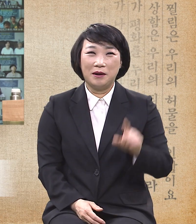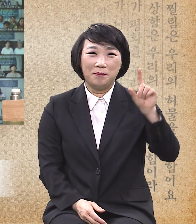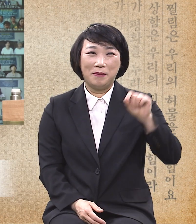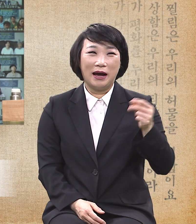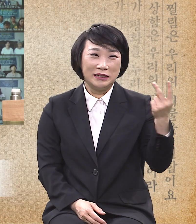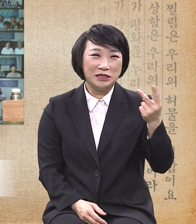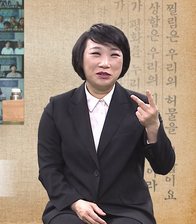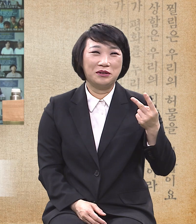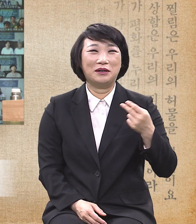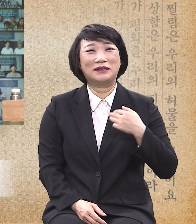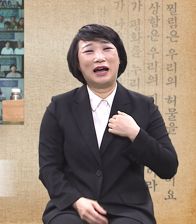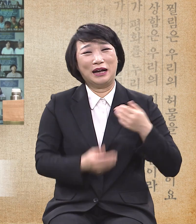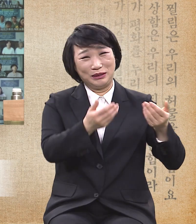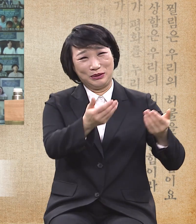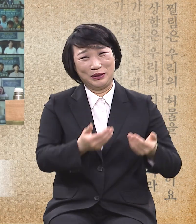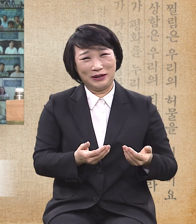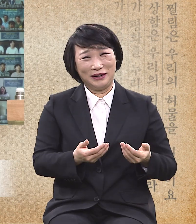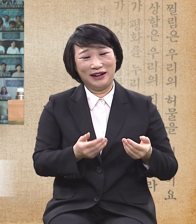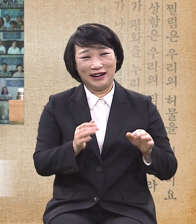12,000원을 주면서